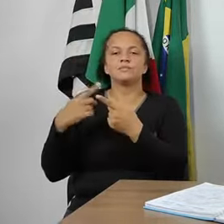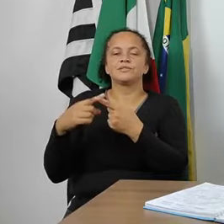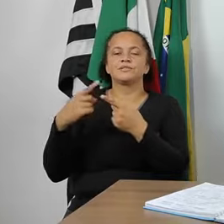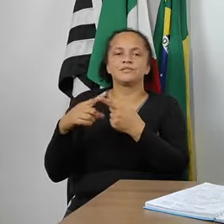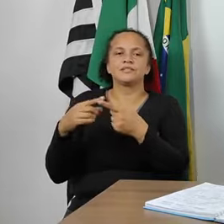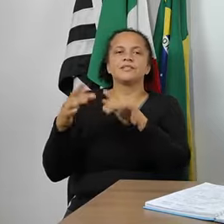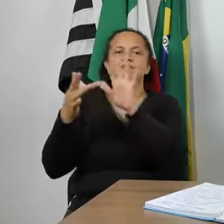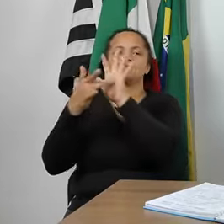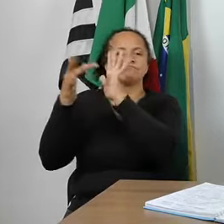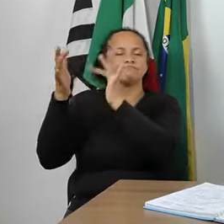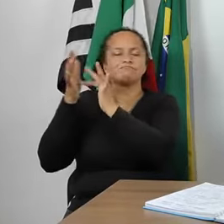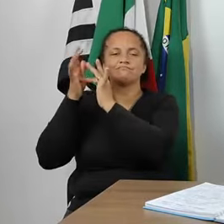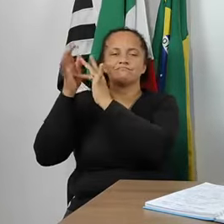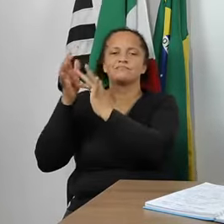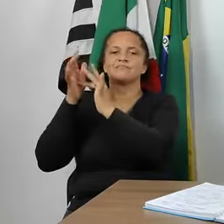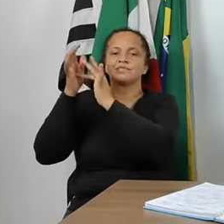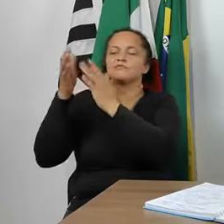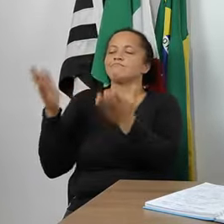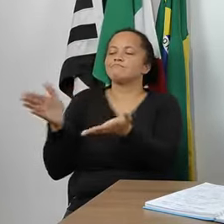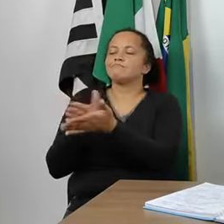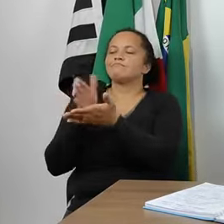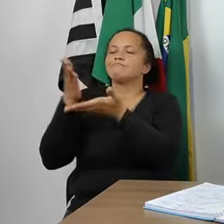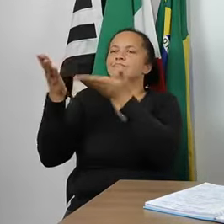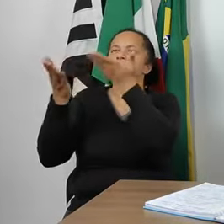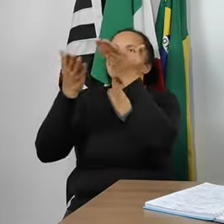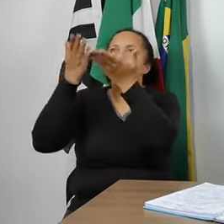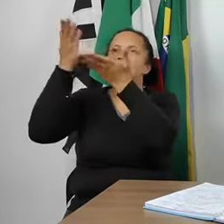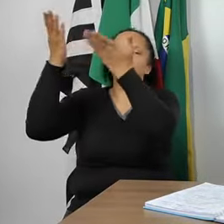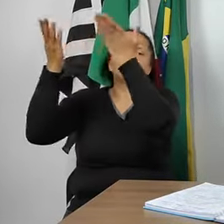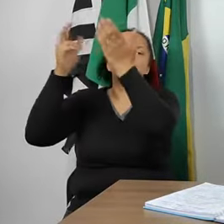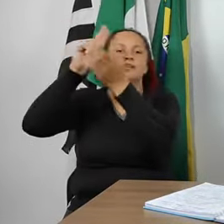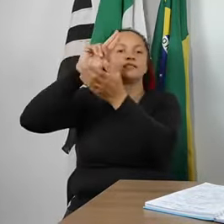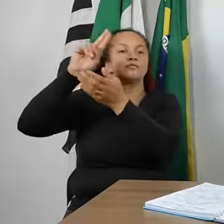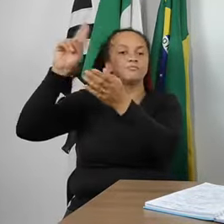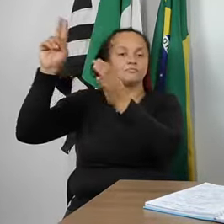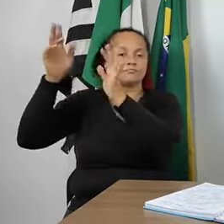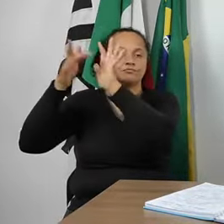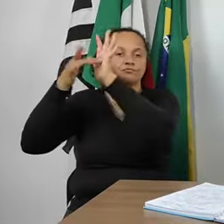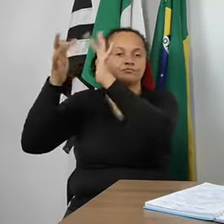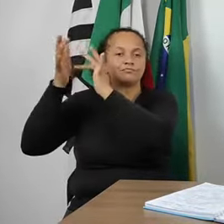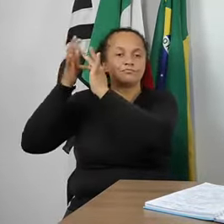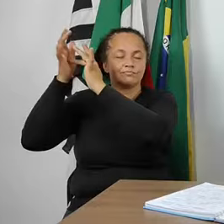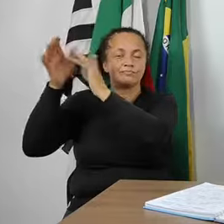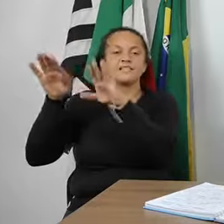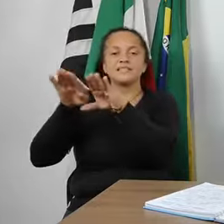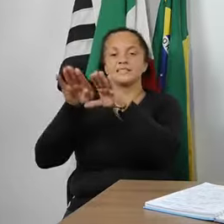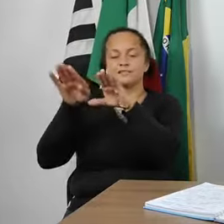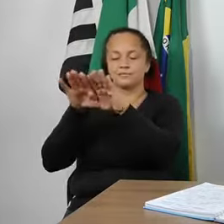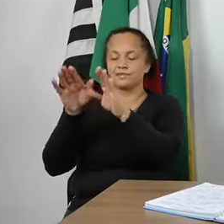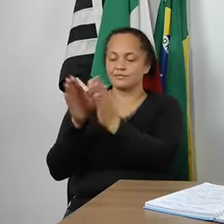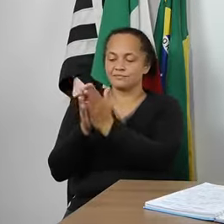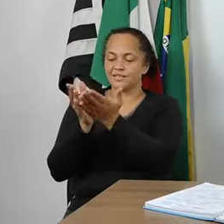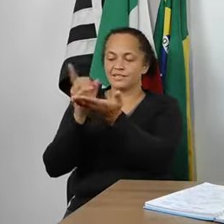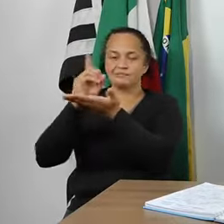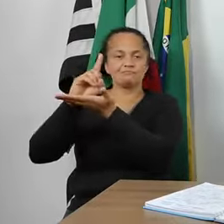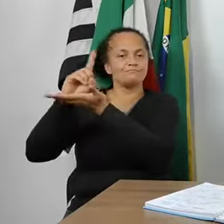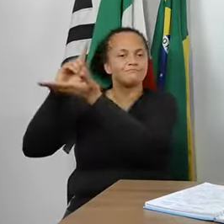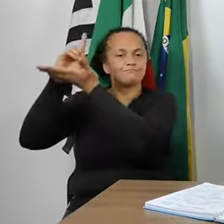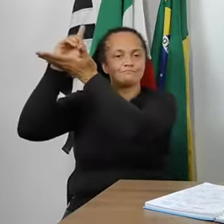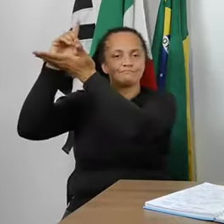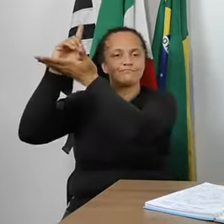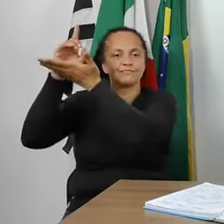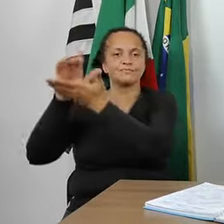o teu nome e a tua palavra. Aleluia! Olha que versículo lindo,